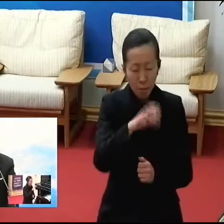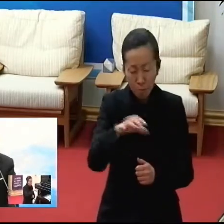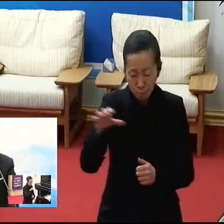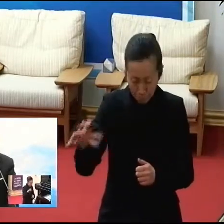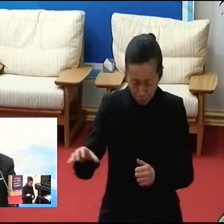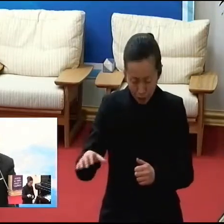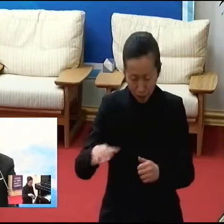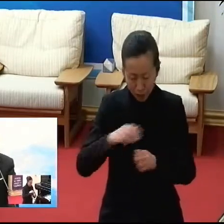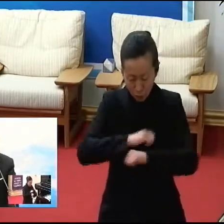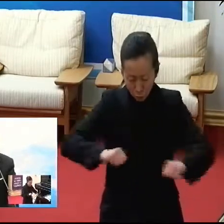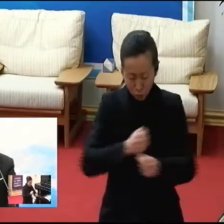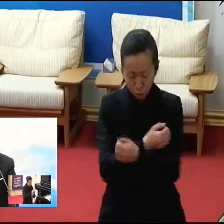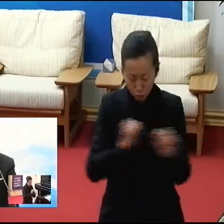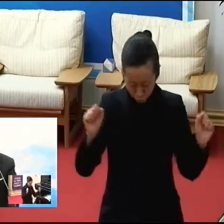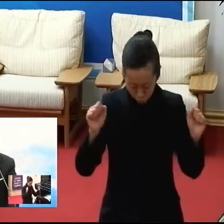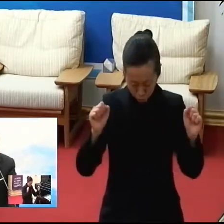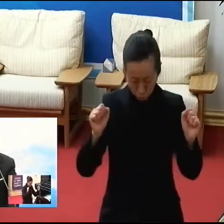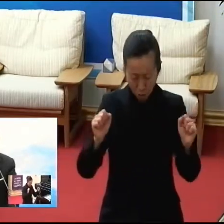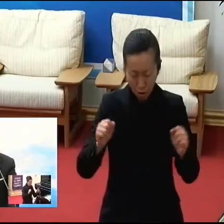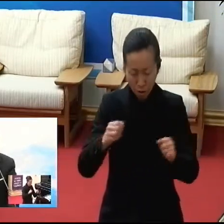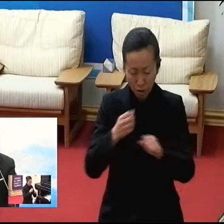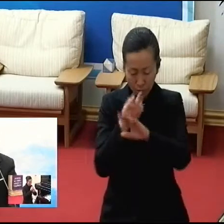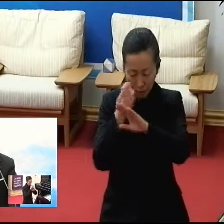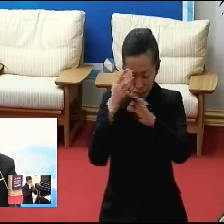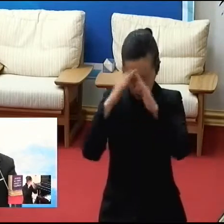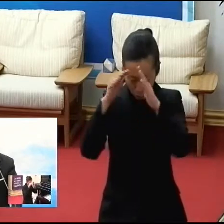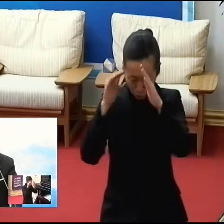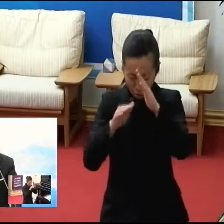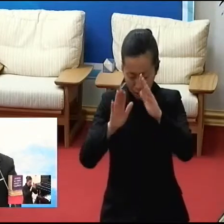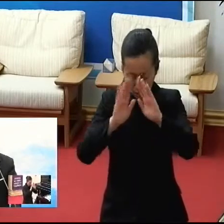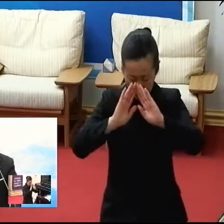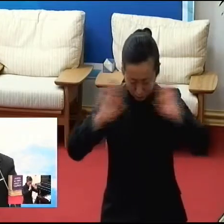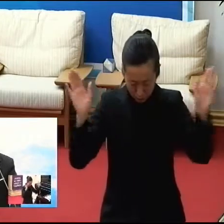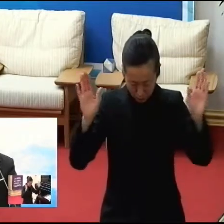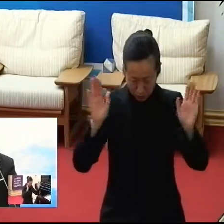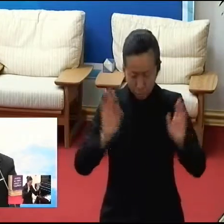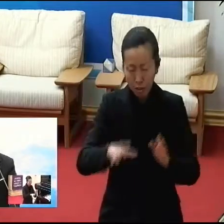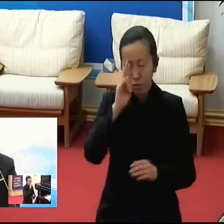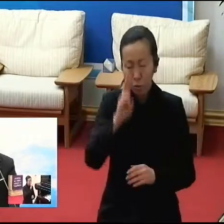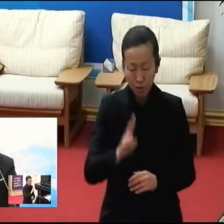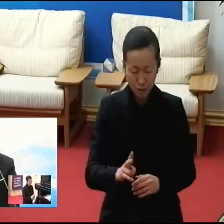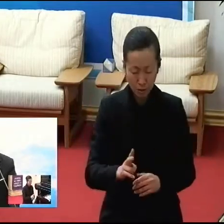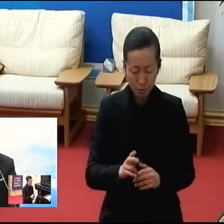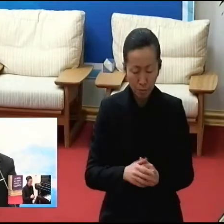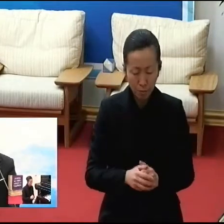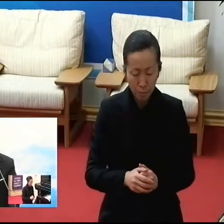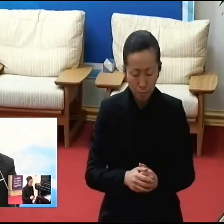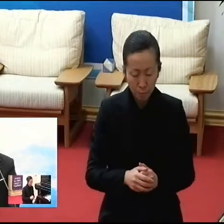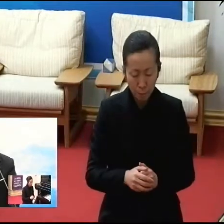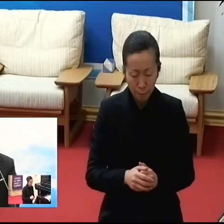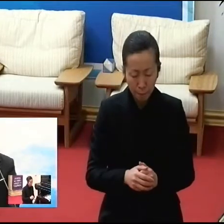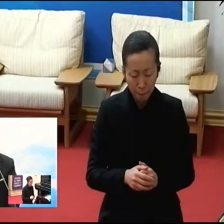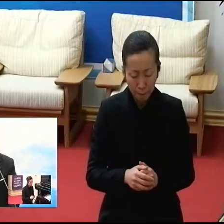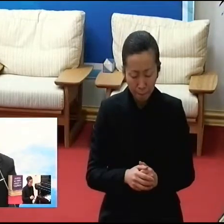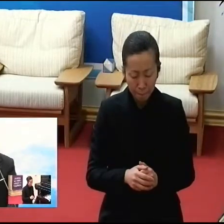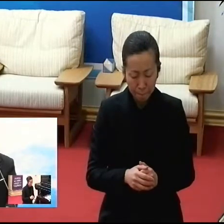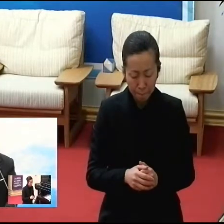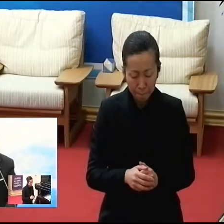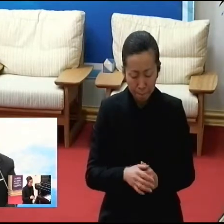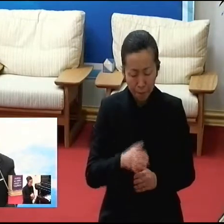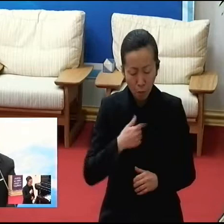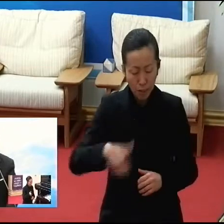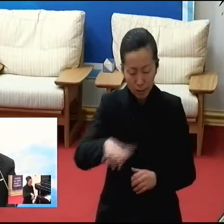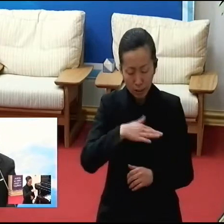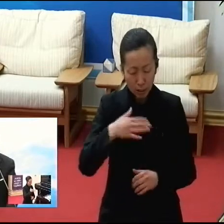나타나게 하시며 命の救いの宝の蔵が開かれますように。 나의 산업에 복음 경제가 나타나게